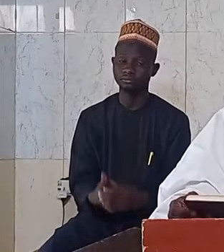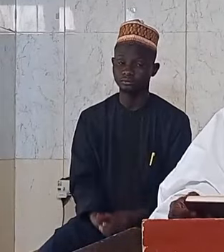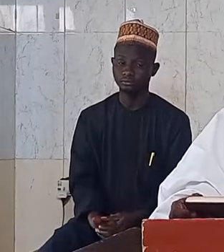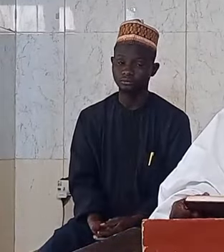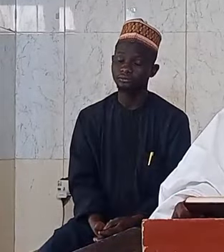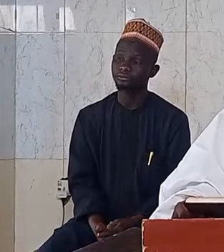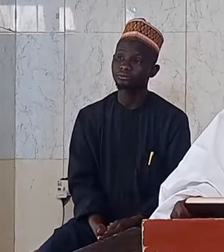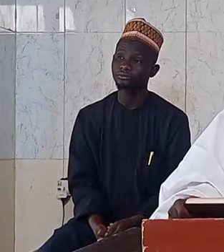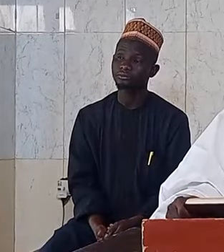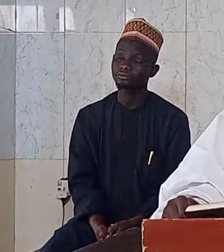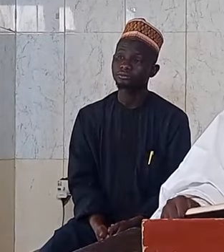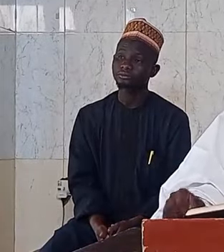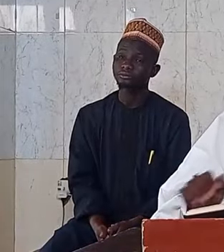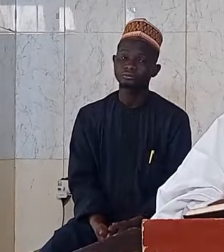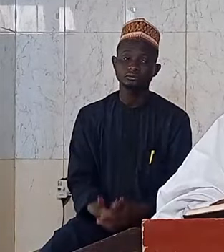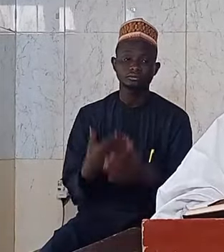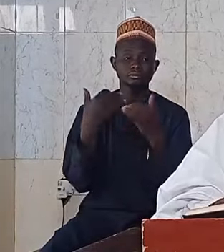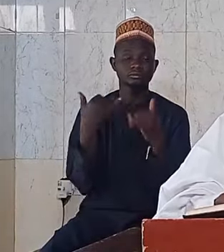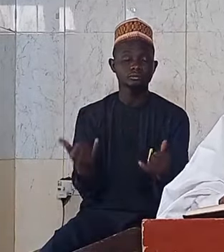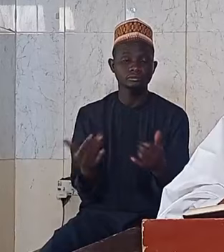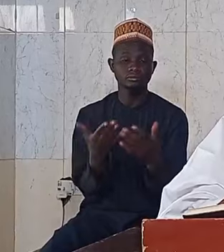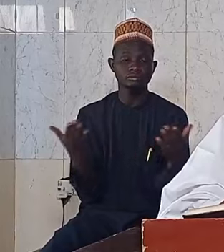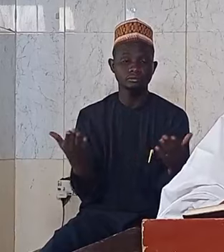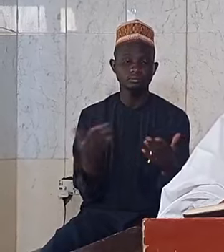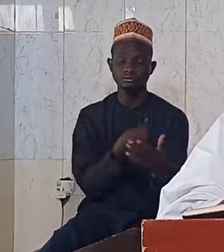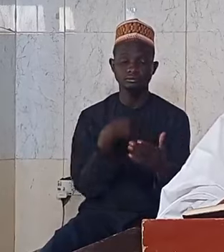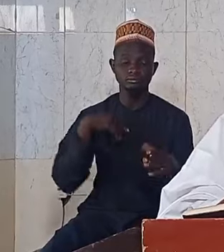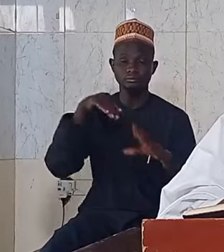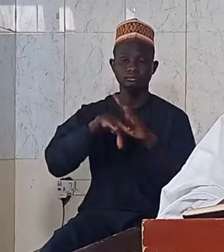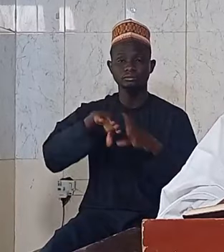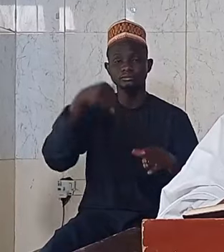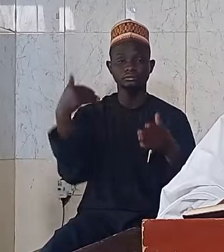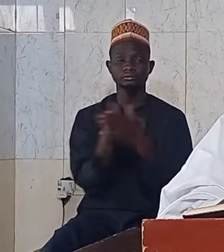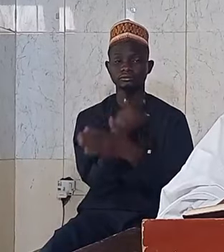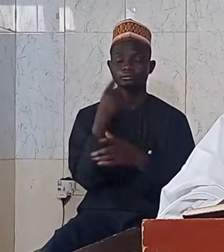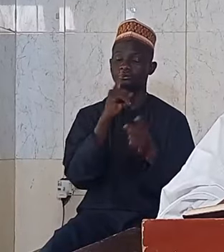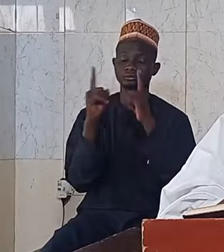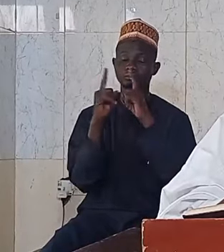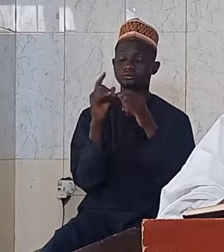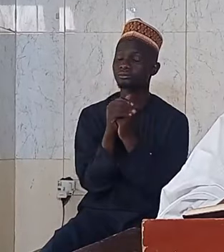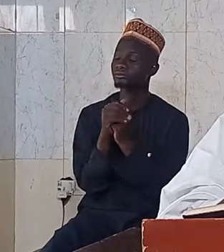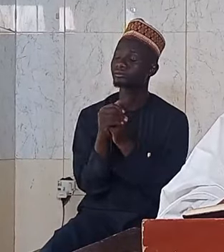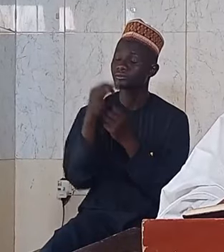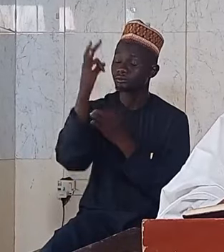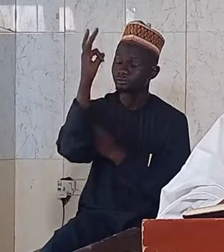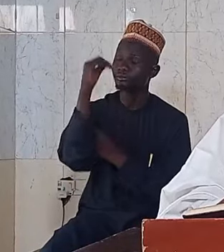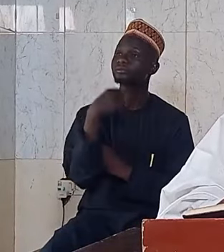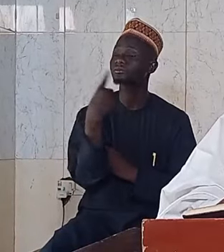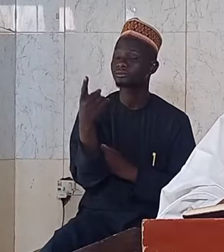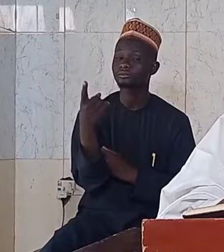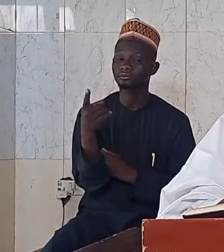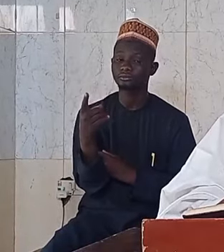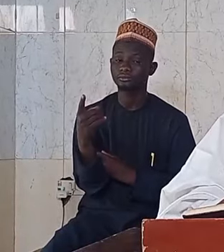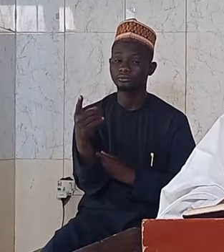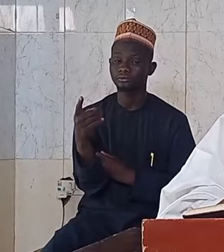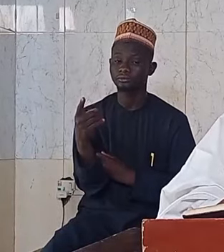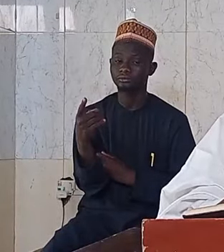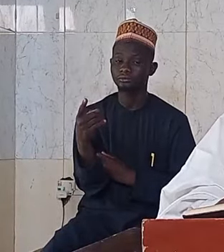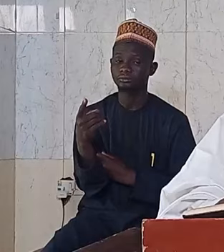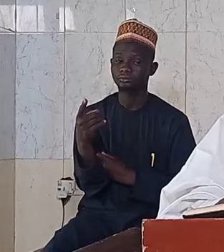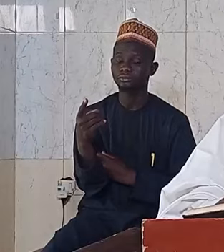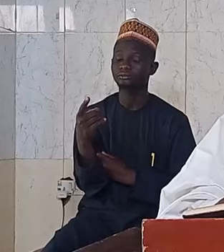آمنوا تنم كما ذا مش جو ندنتي الله سبحانه وتعالى